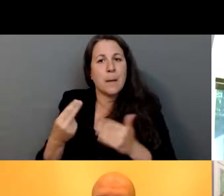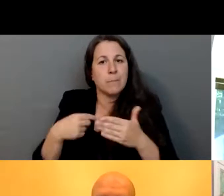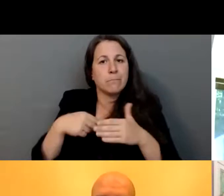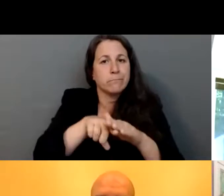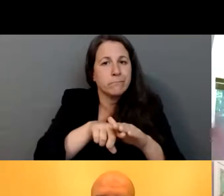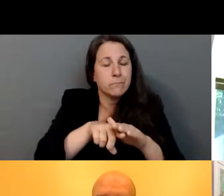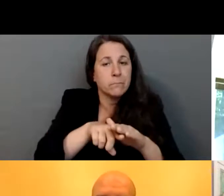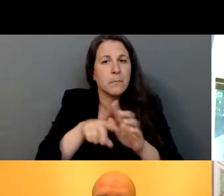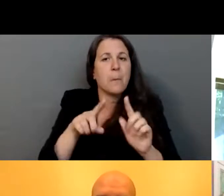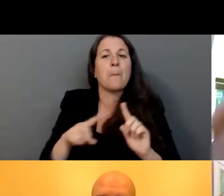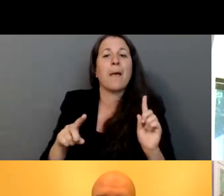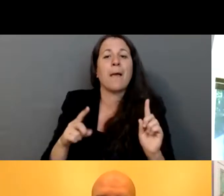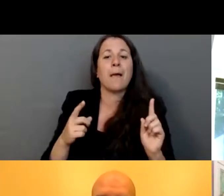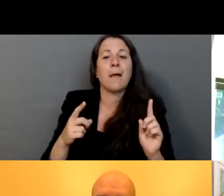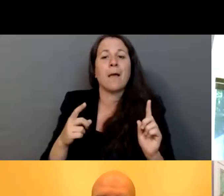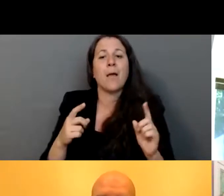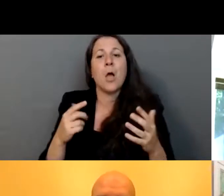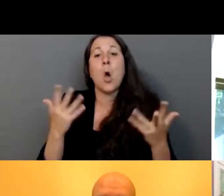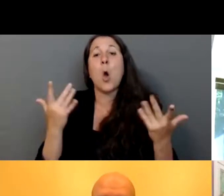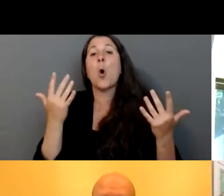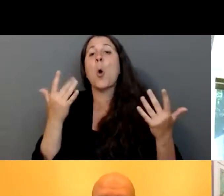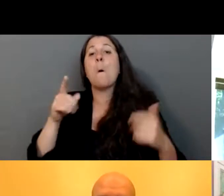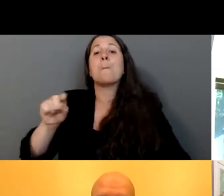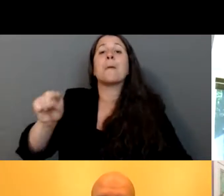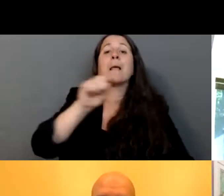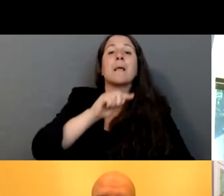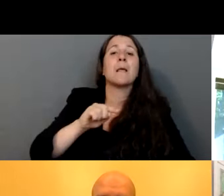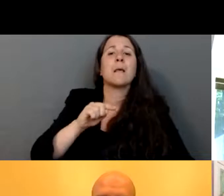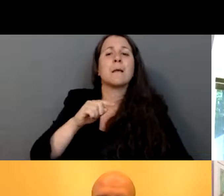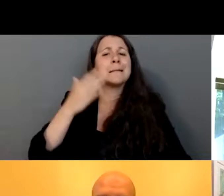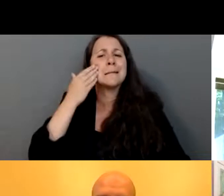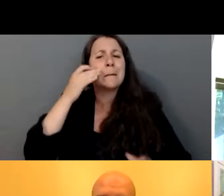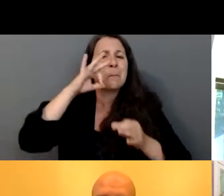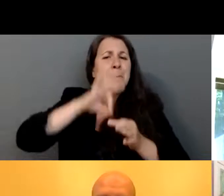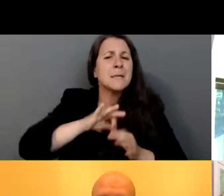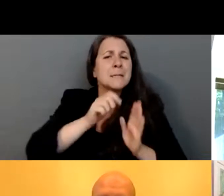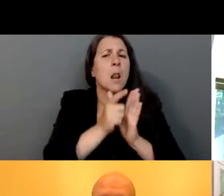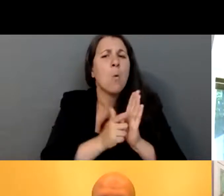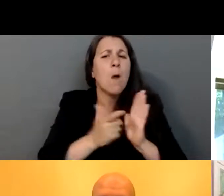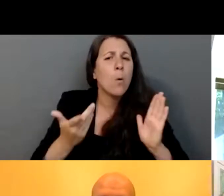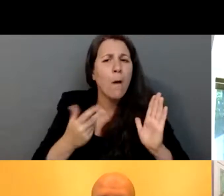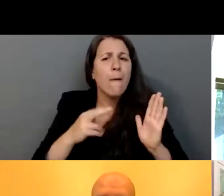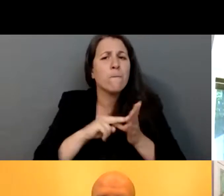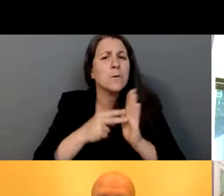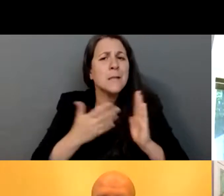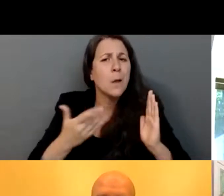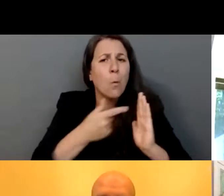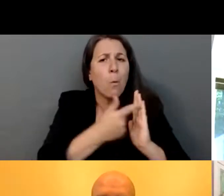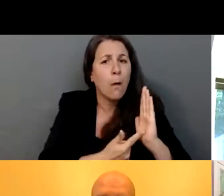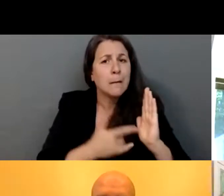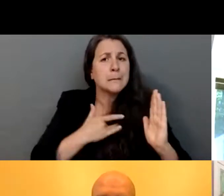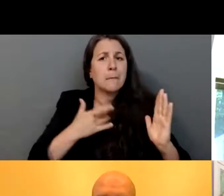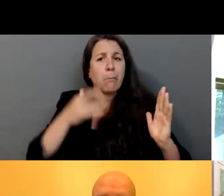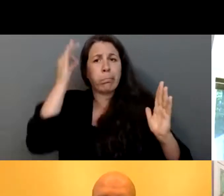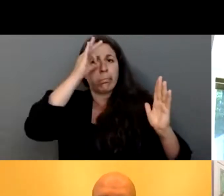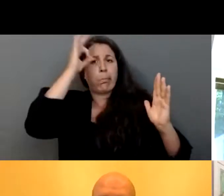si en levant la main, peuvent dire qu'est-ce que c'est cette loi-là, qu'est-ce que ça mange pendant les quatre saisons? Pas grand monde. C'est pas une